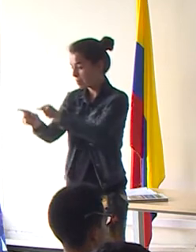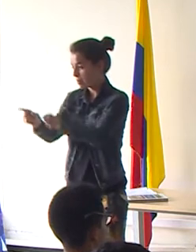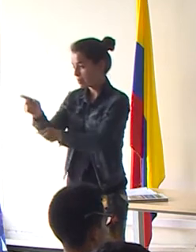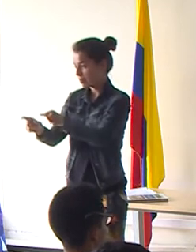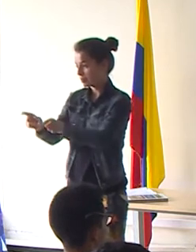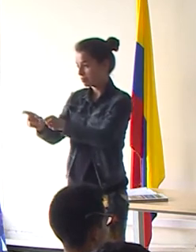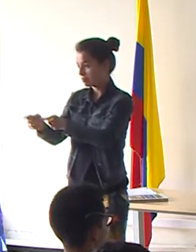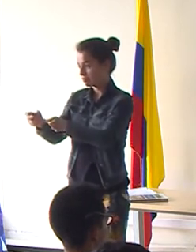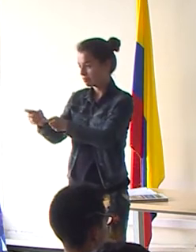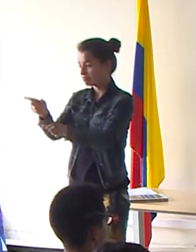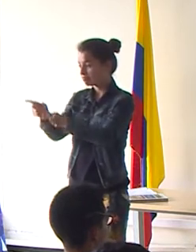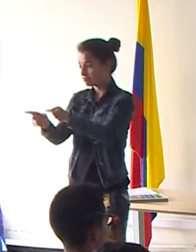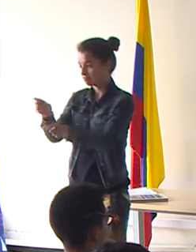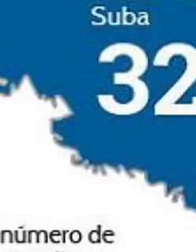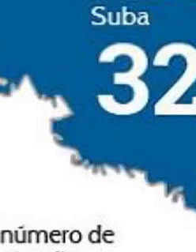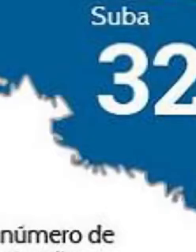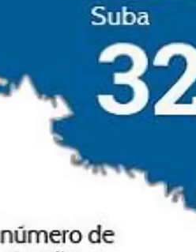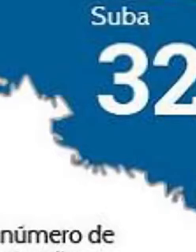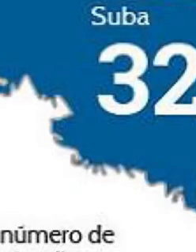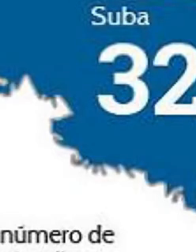intercambios siguiente